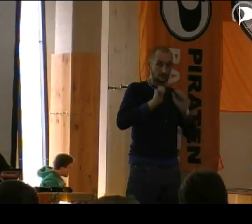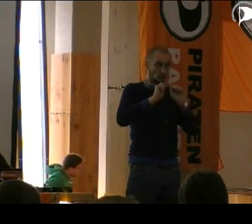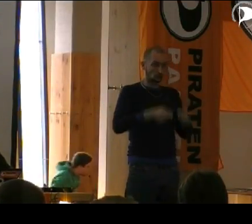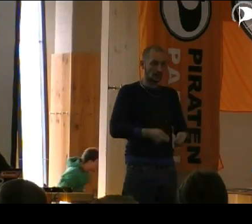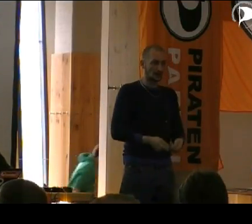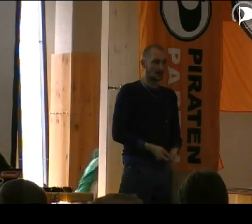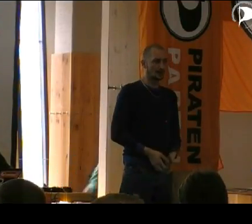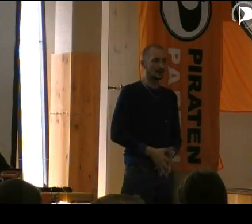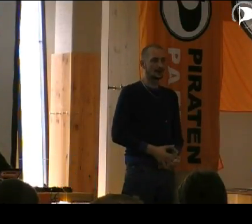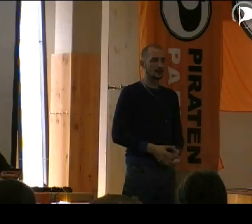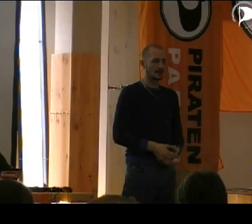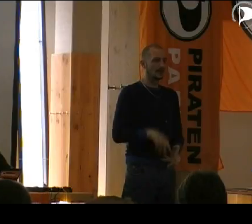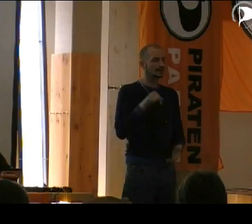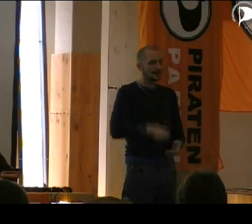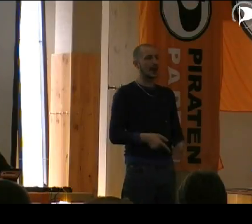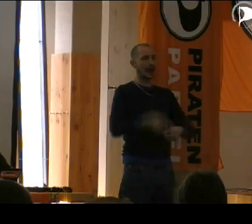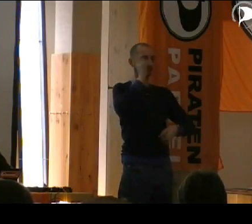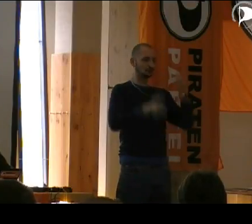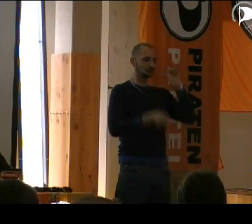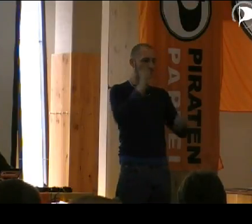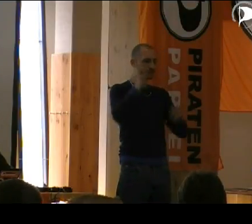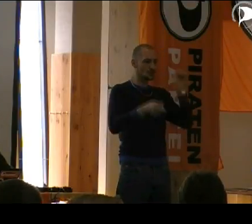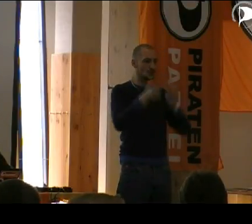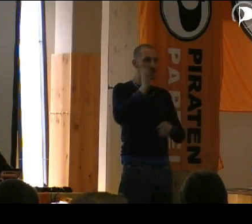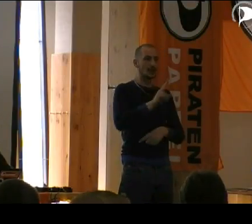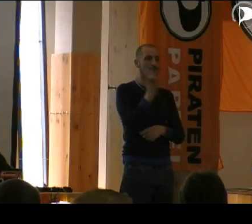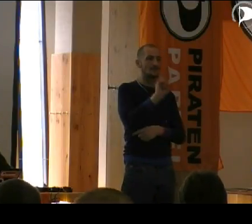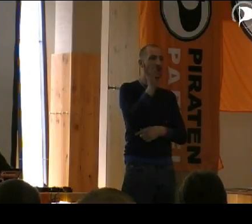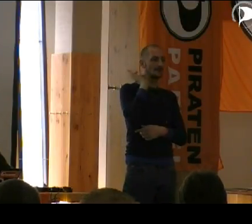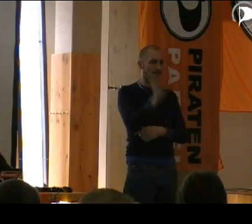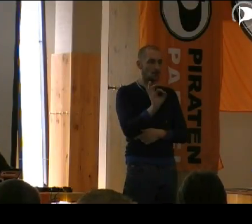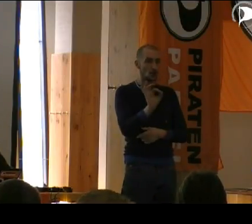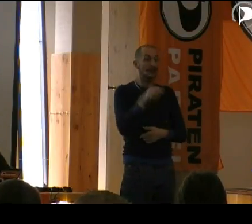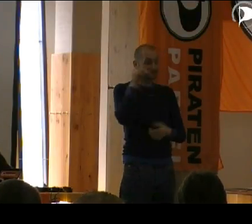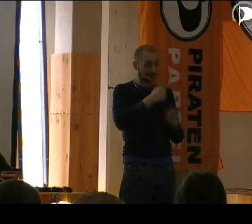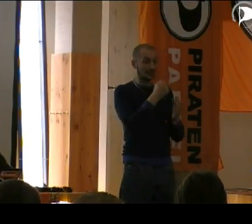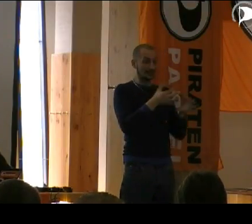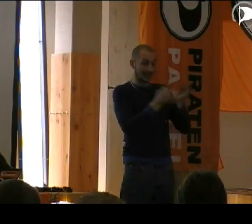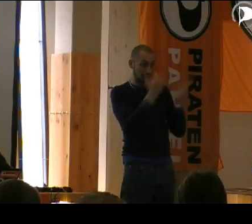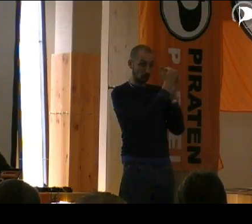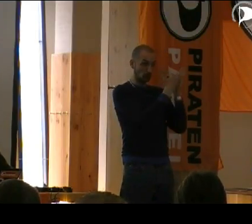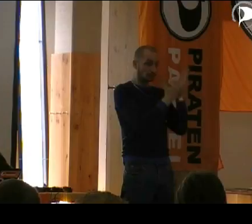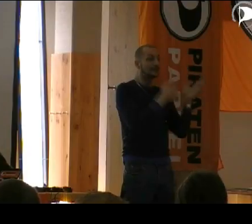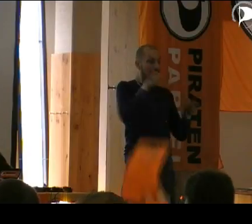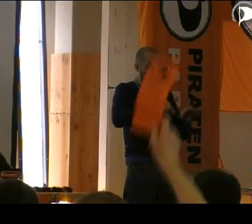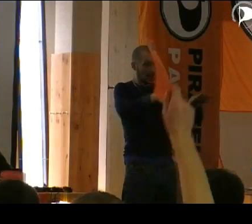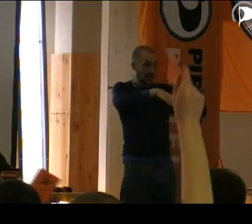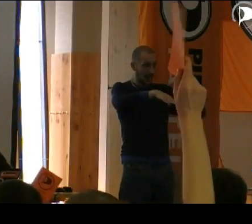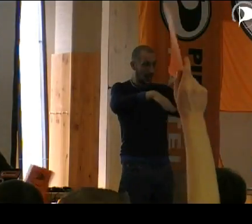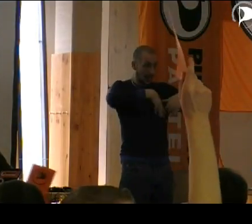der letzten abstimmung erst dann wird die tagesordnung sowie sie vorläufig war ein gebaut wird